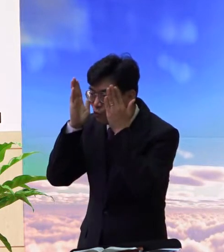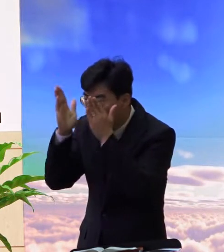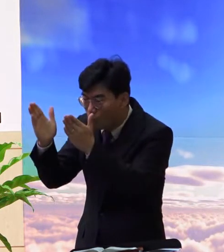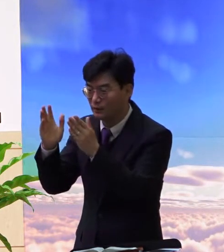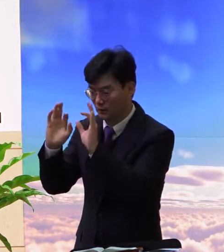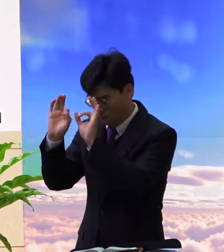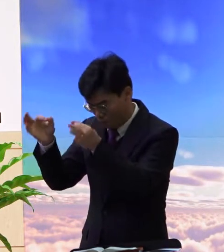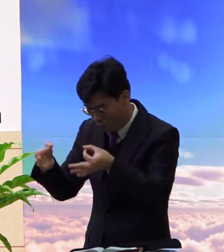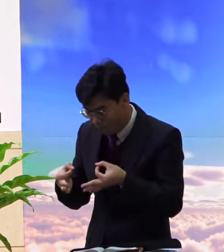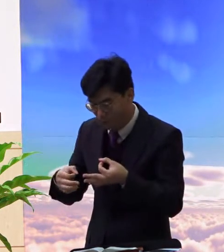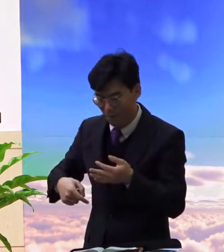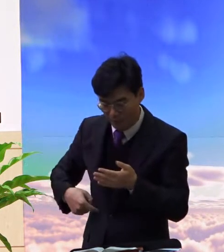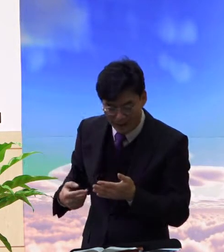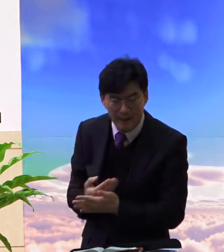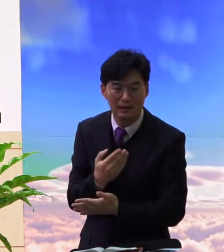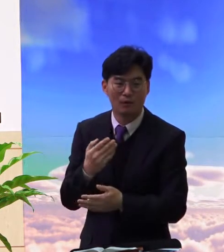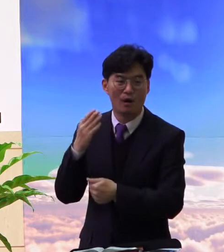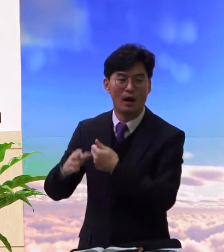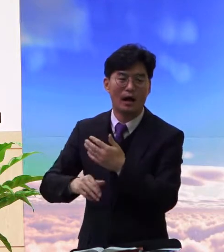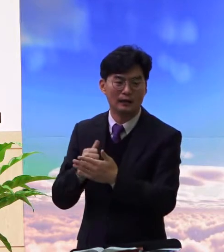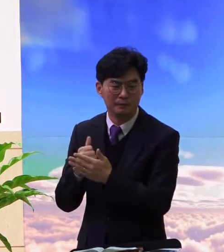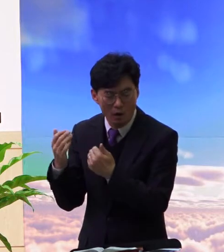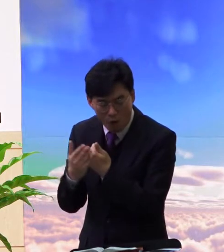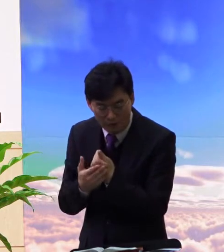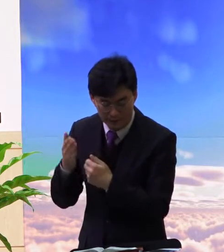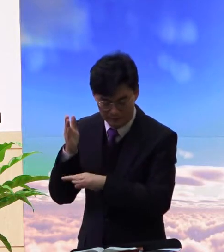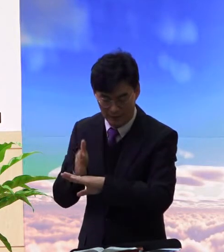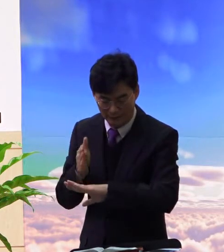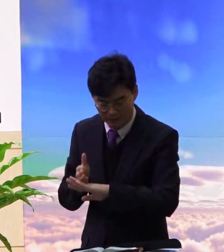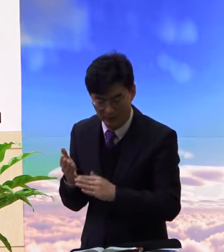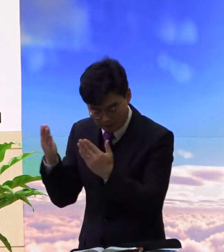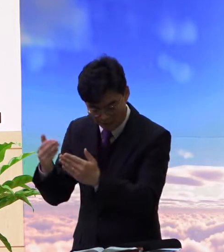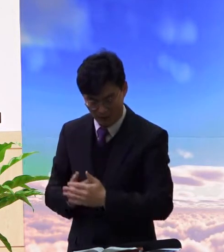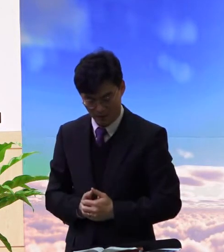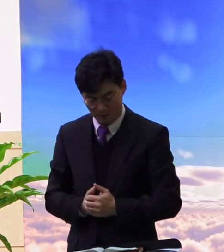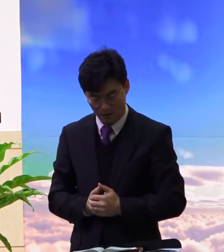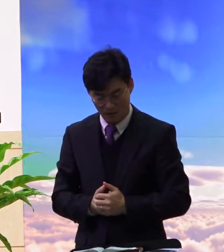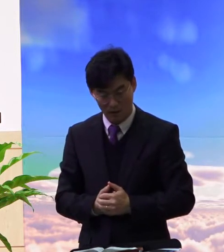시편 143편은 다윗의 아들 압살롬이